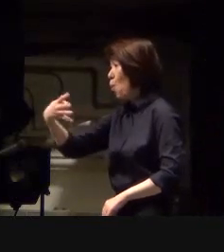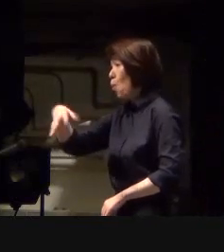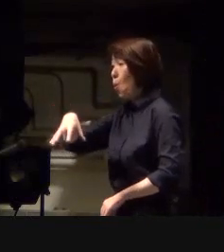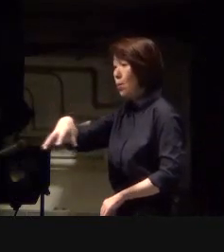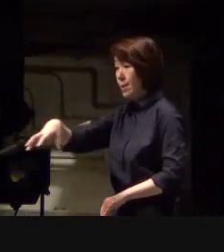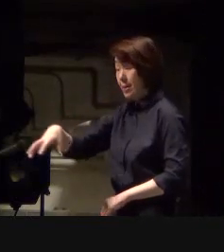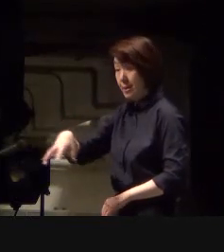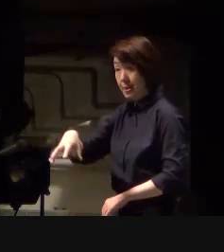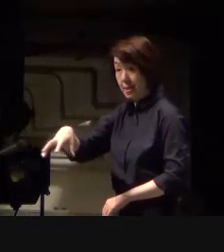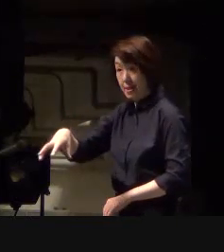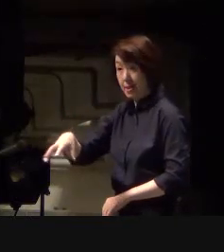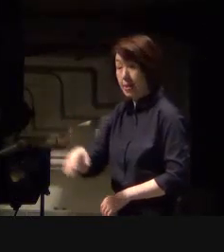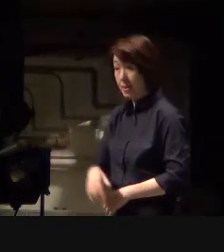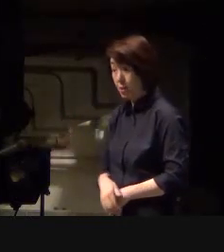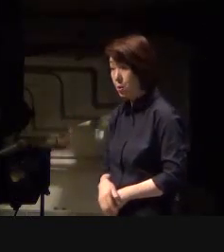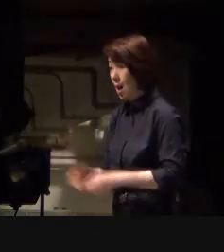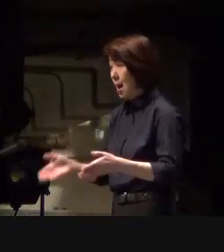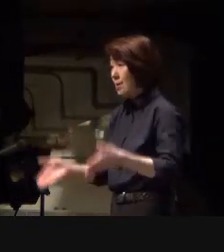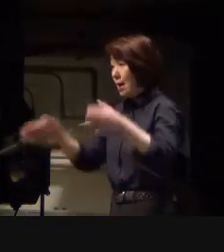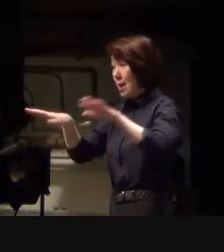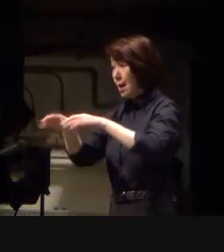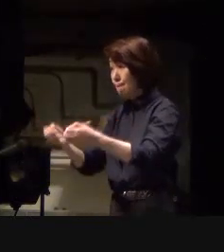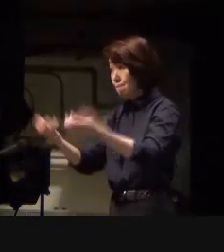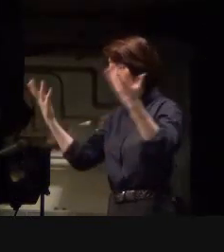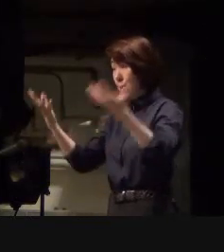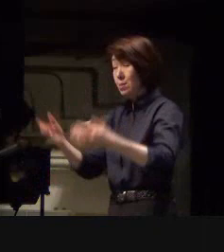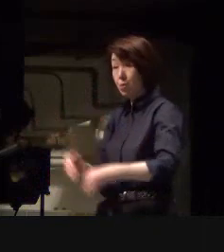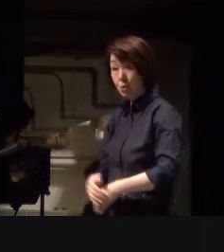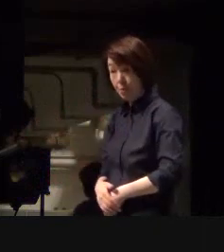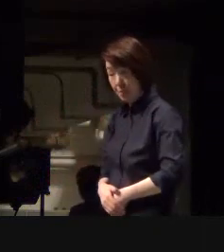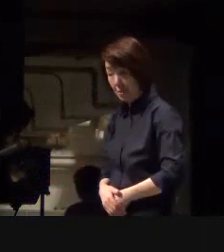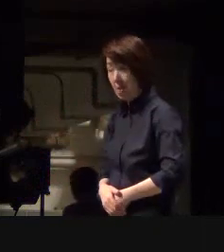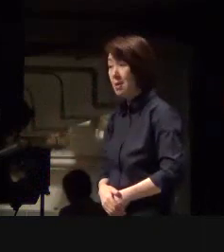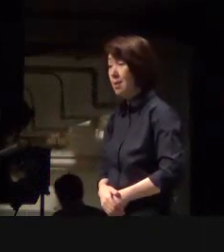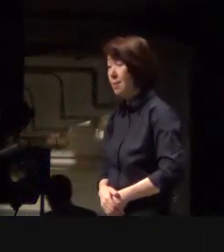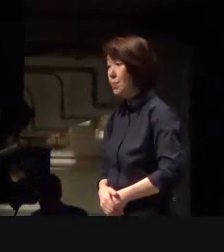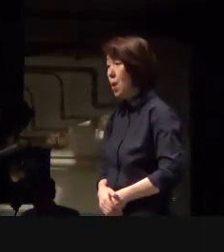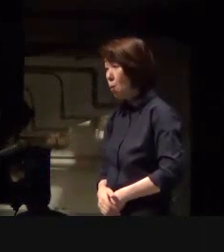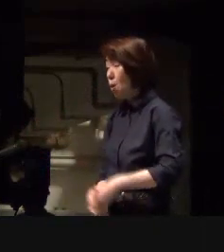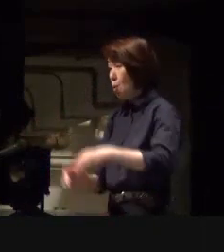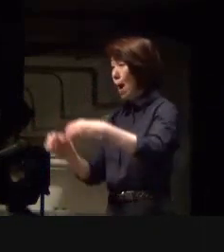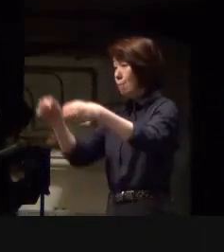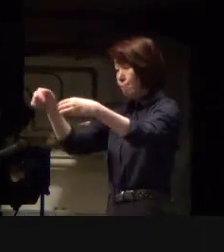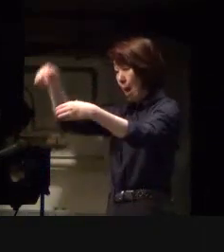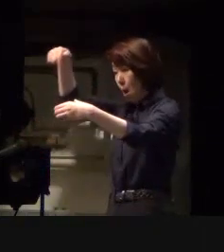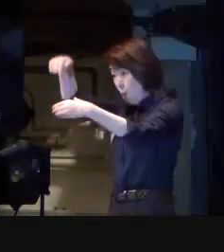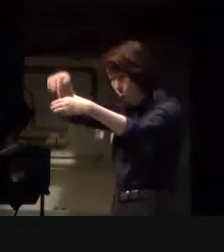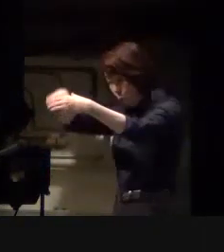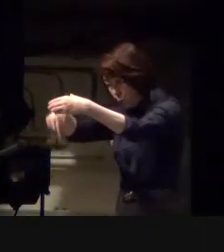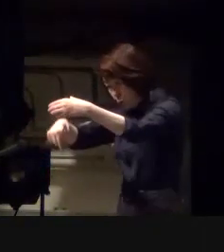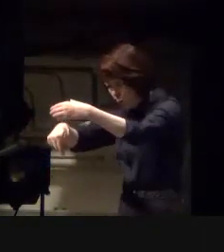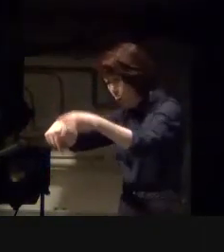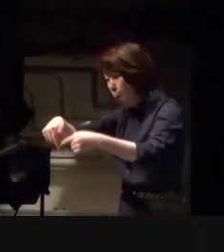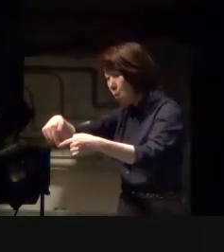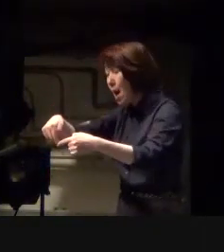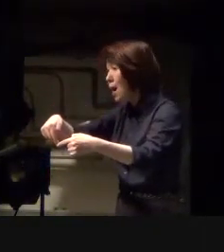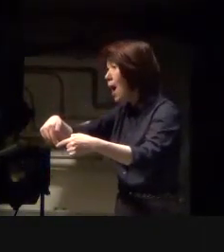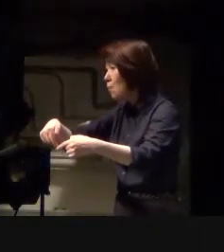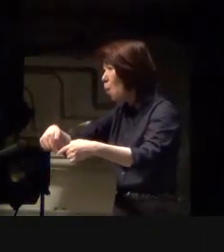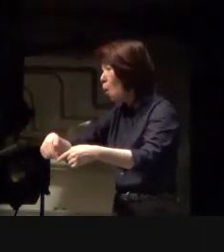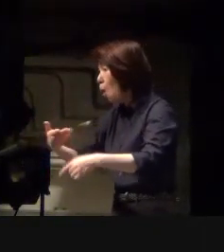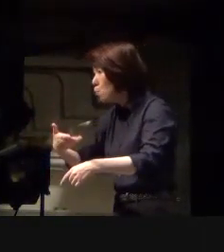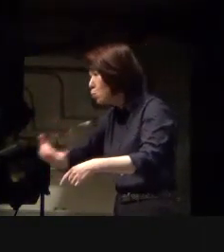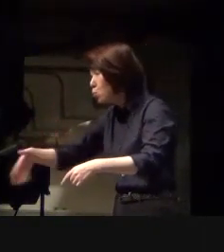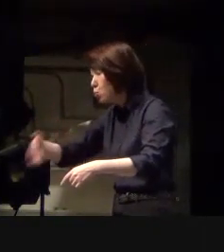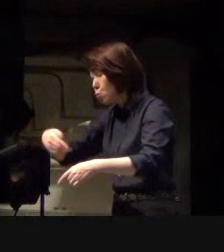ですけれども、建屋が爆発しまして、炉心の中にあった使用済み燃料も使用済み燃料プールという